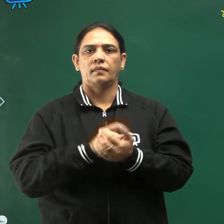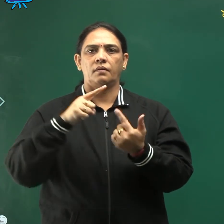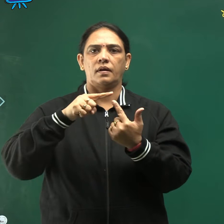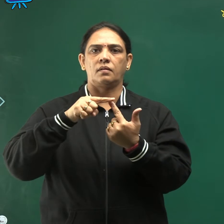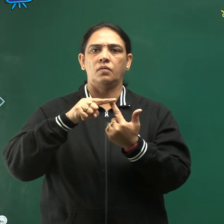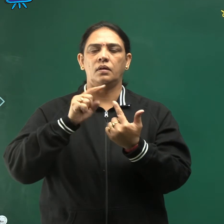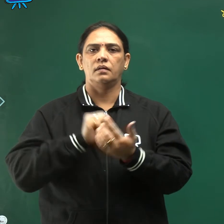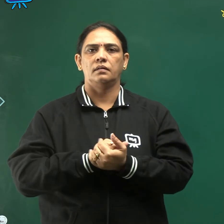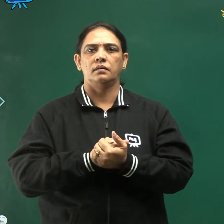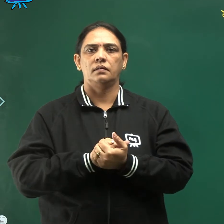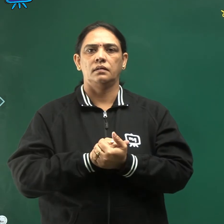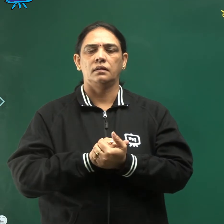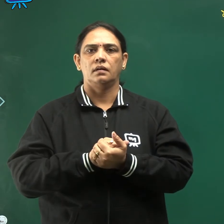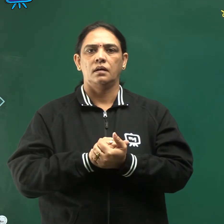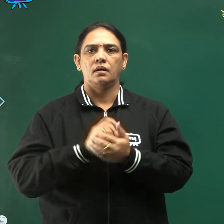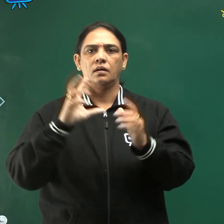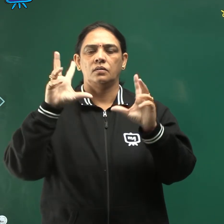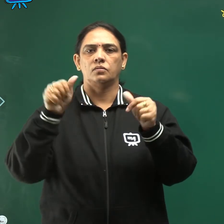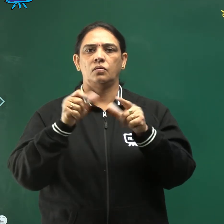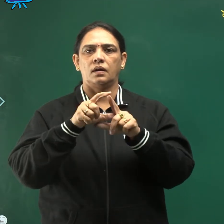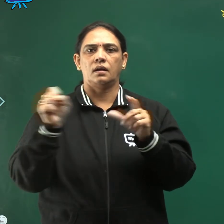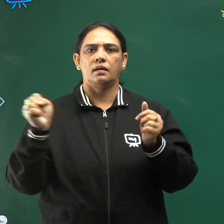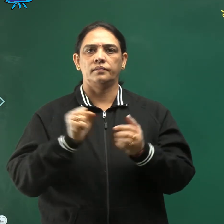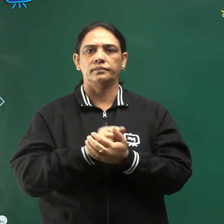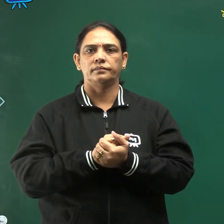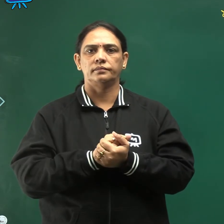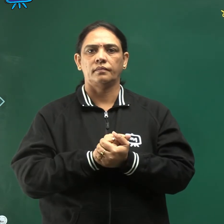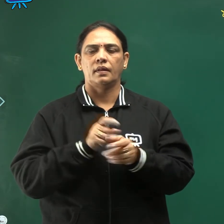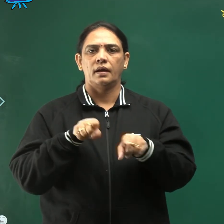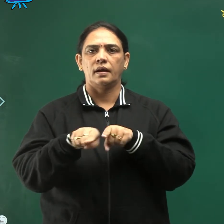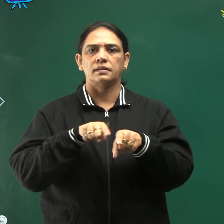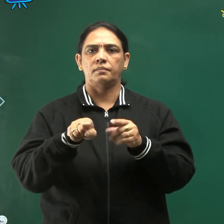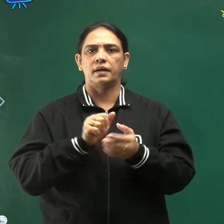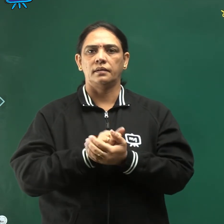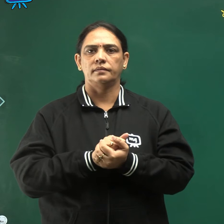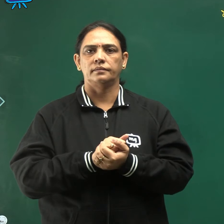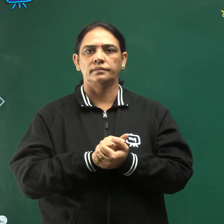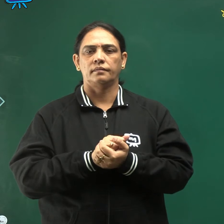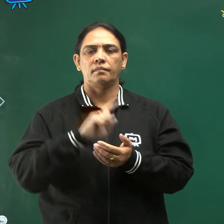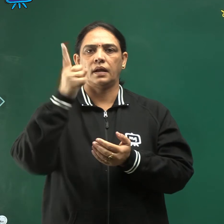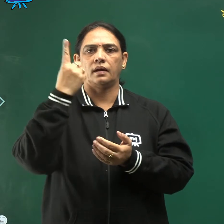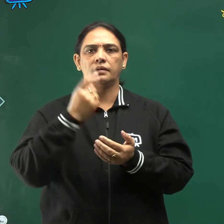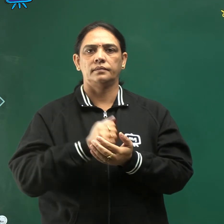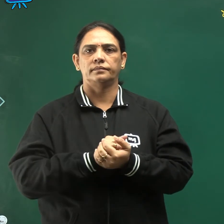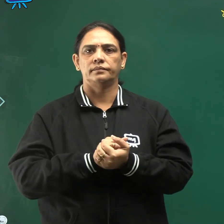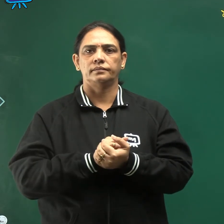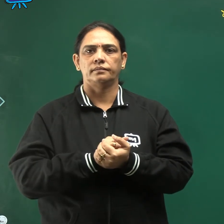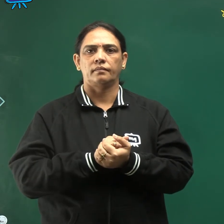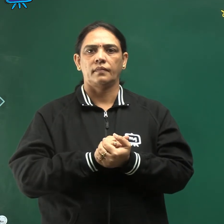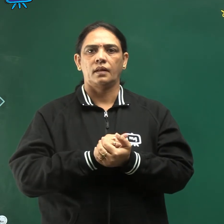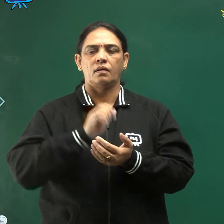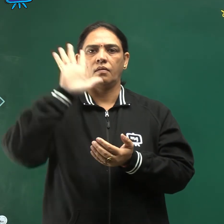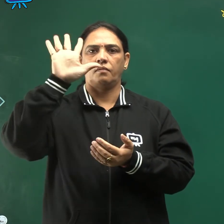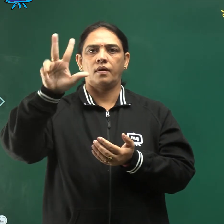वर्गमूल ज्ञात करना। उदाहरण पहला